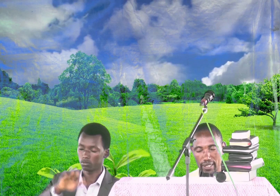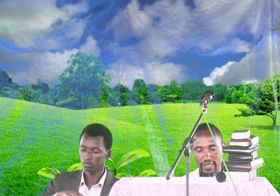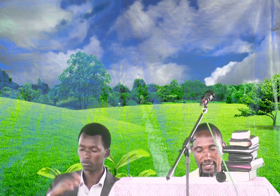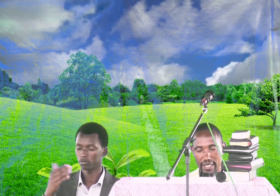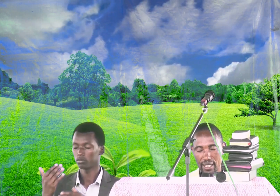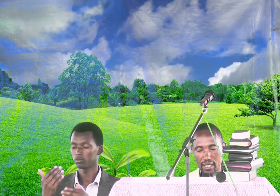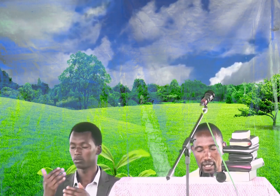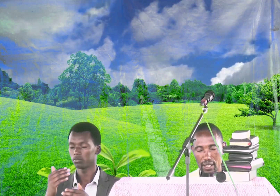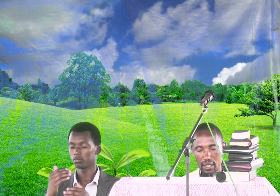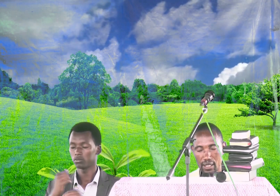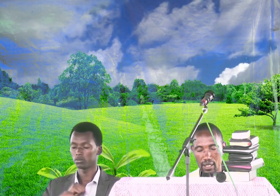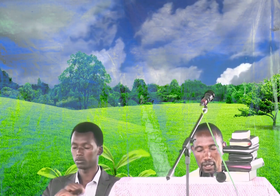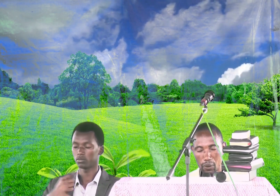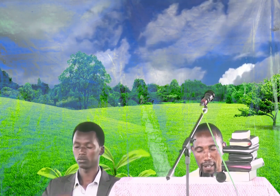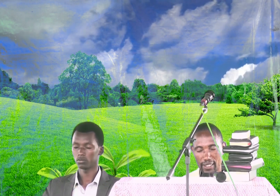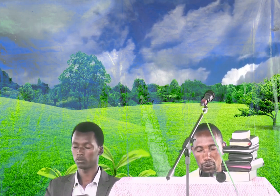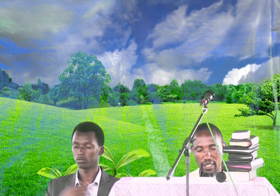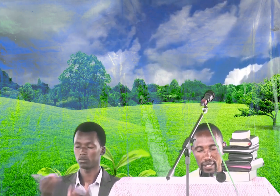Waraturinze,